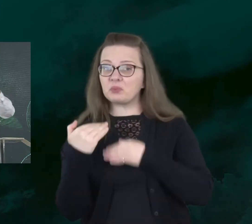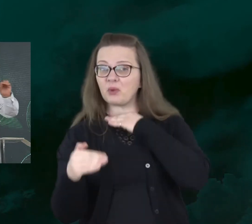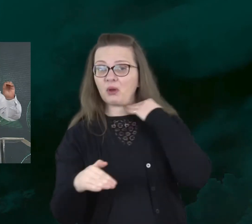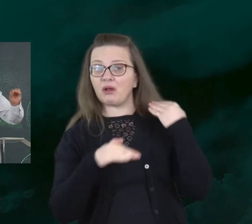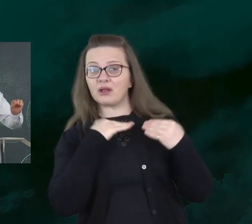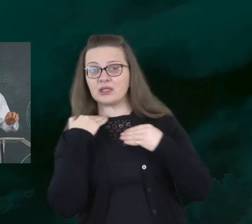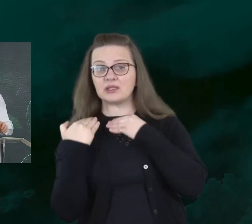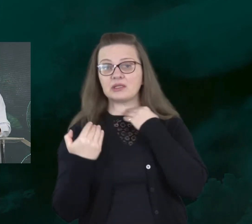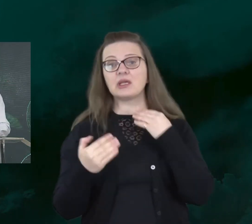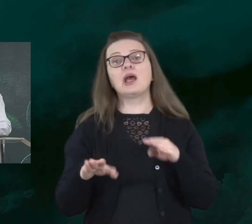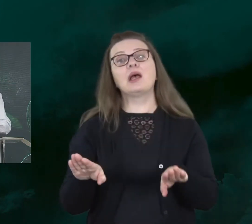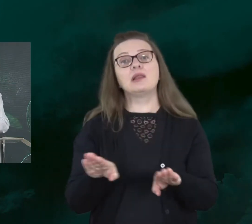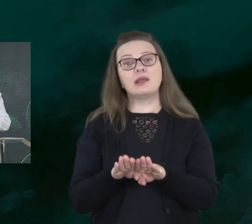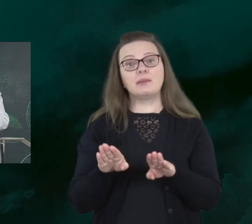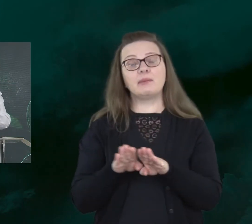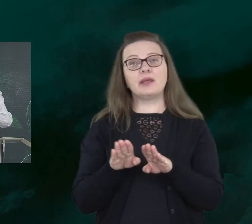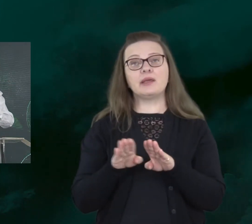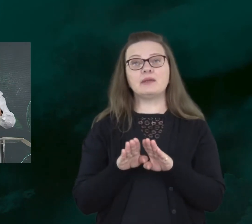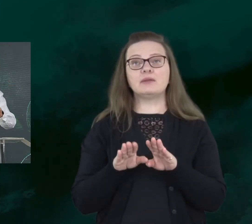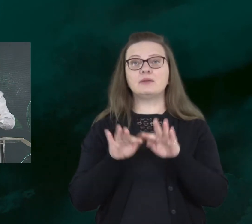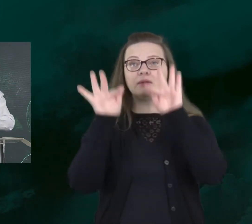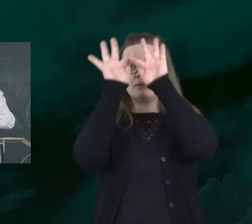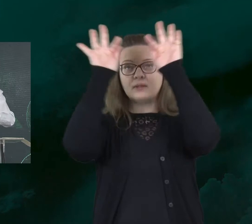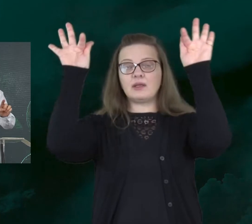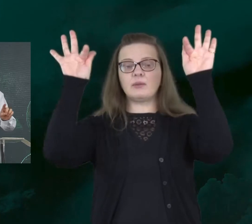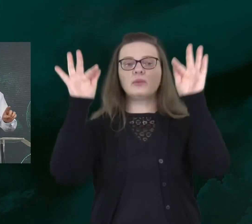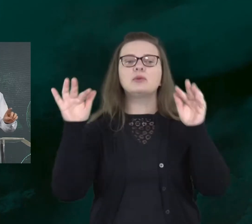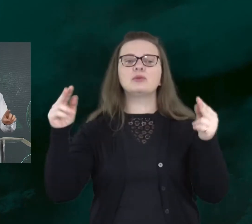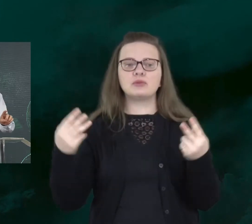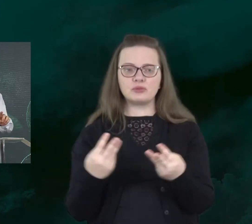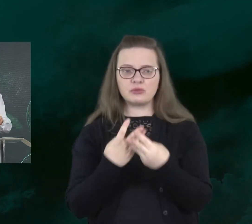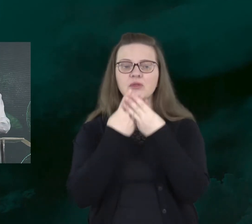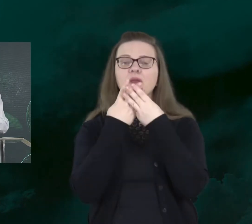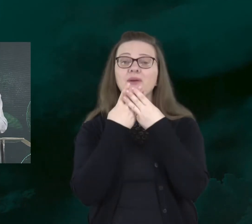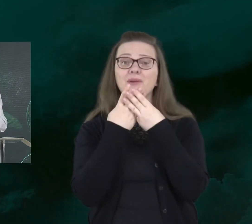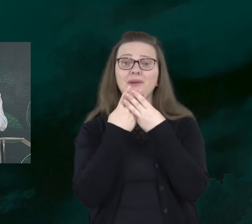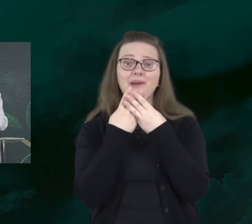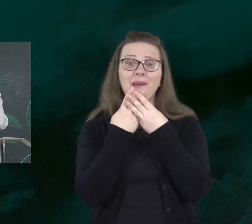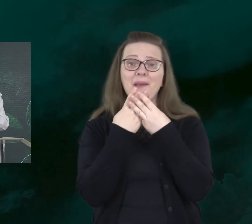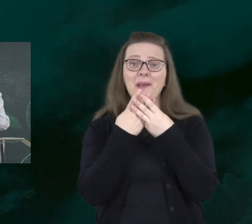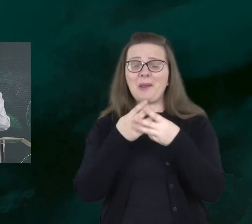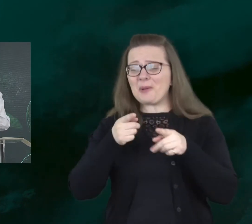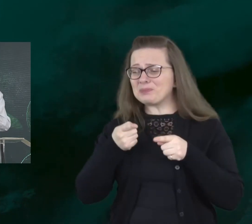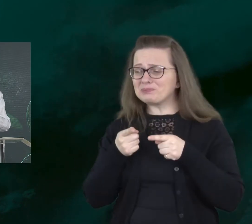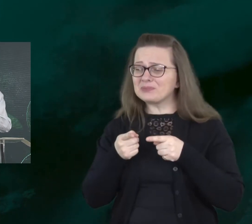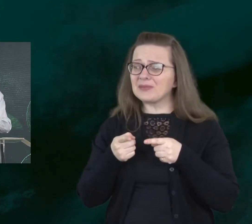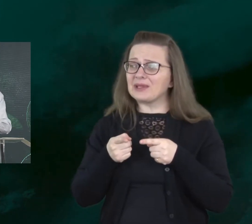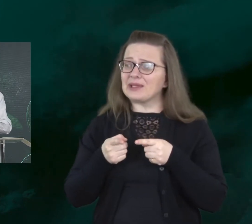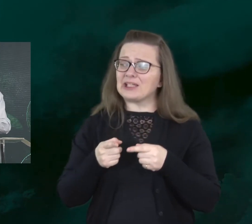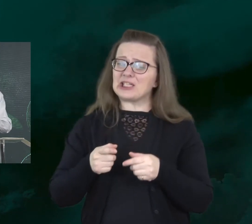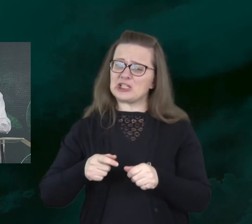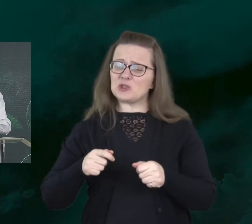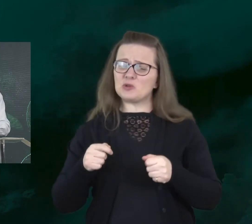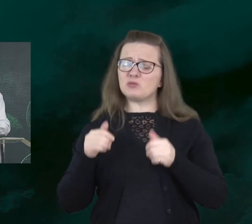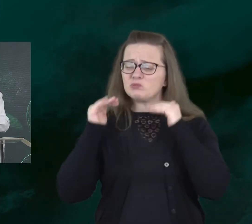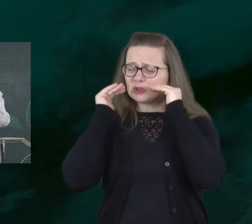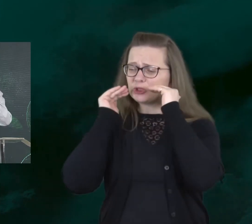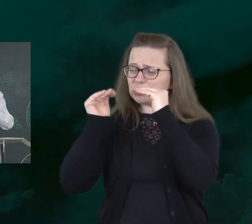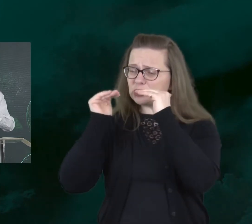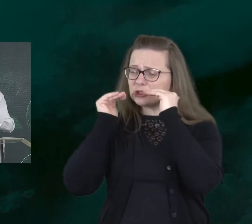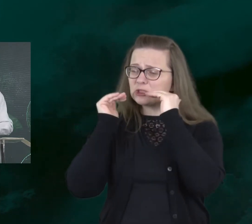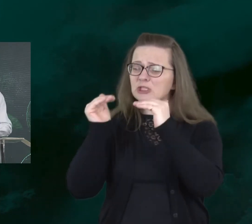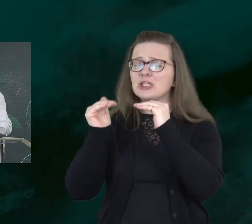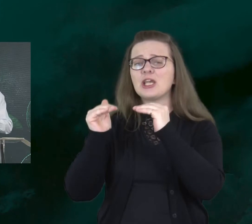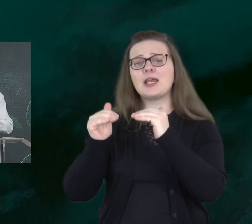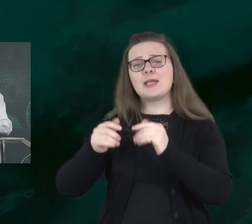as sinagogas, obrigando-os até a blasfemar, e demasiadamente enfurecido contra eles,